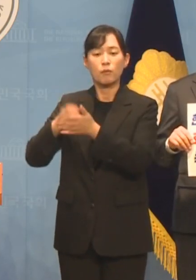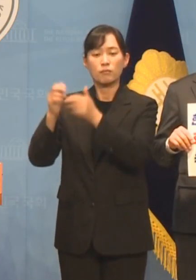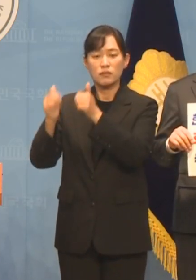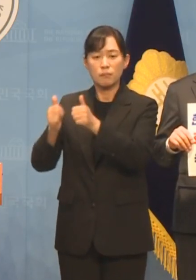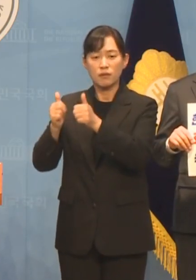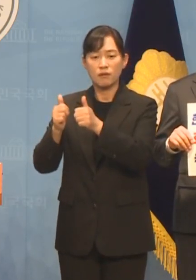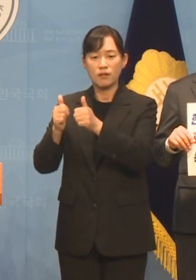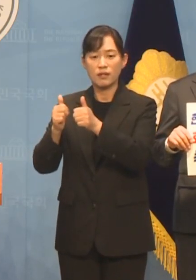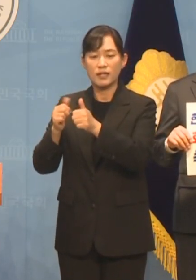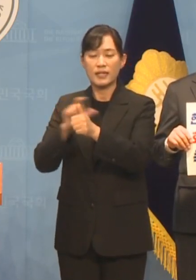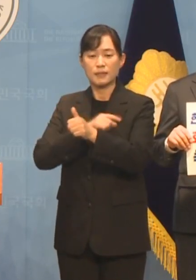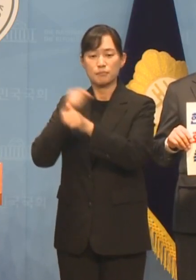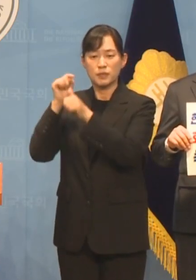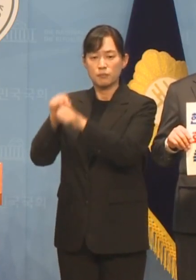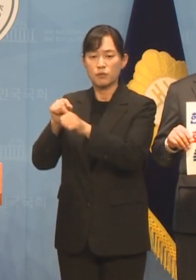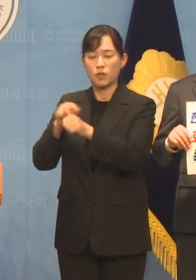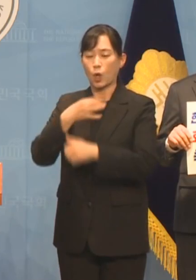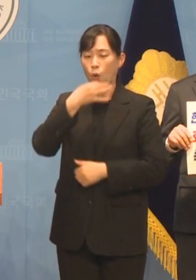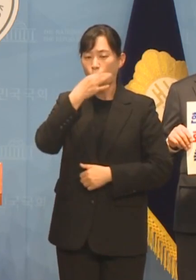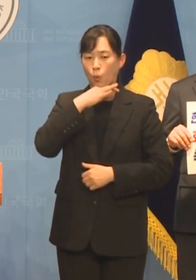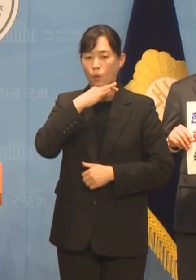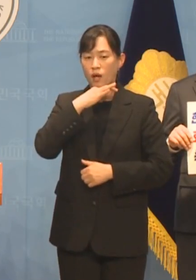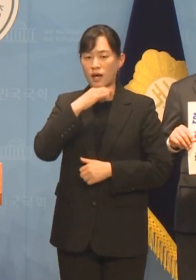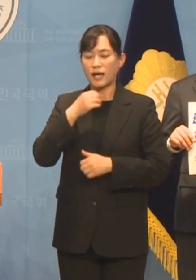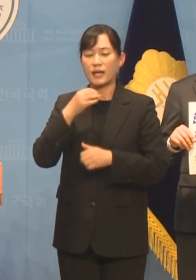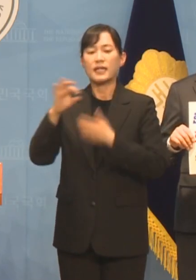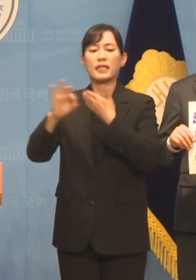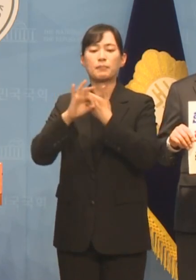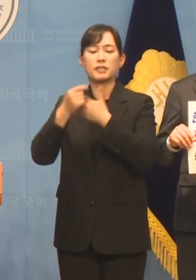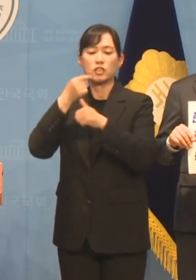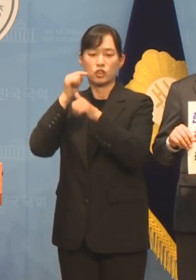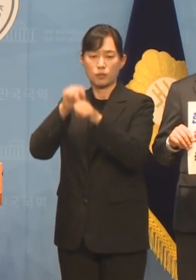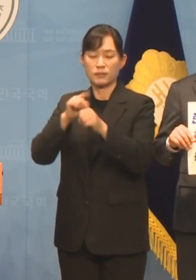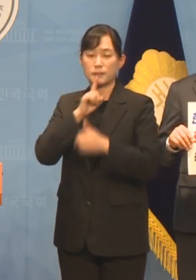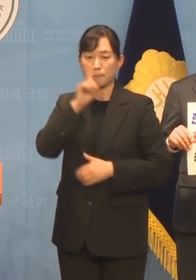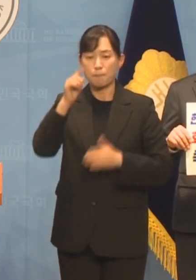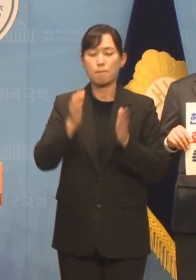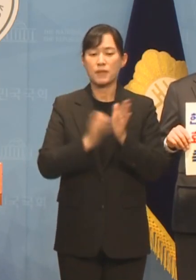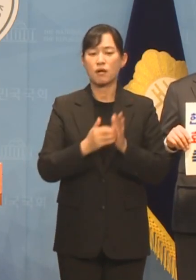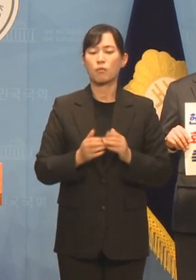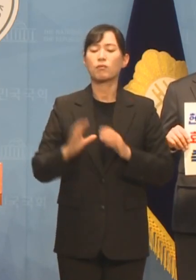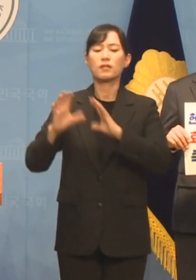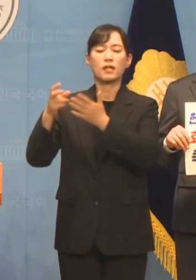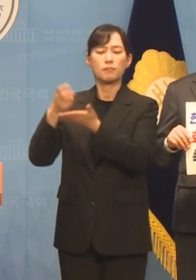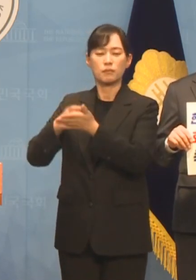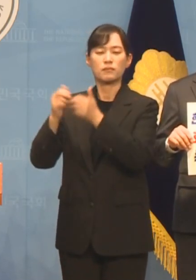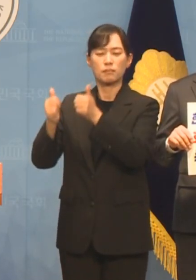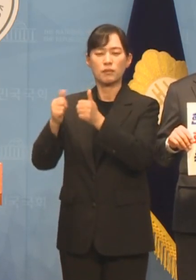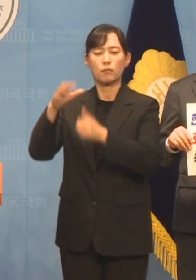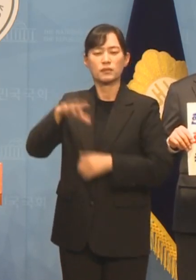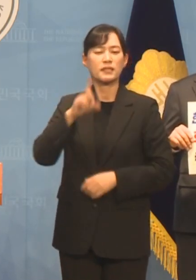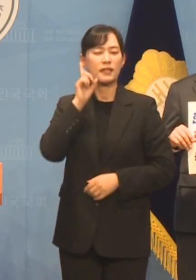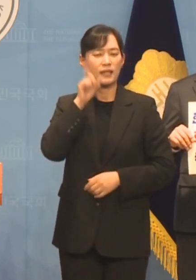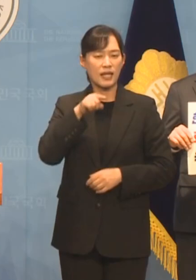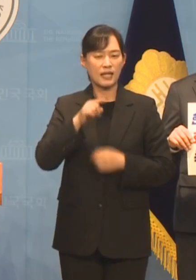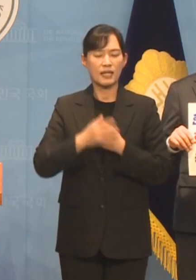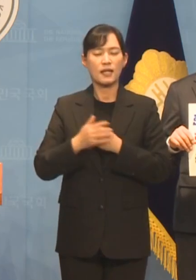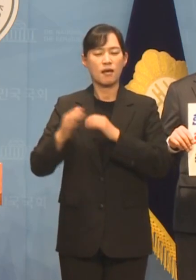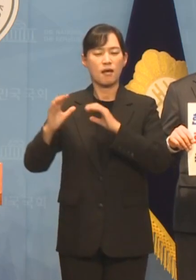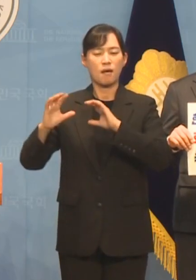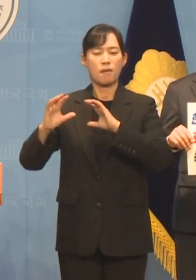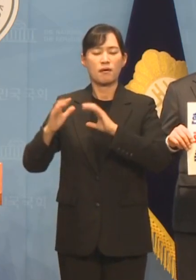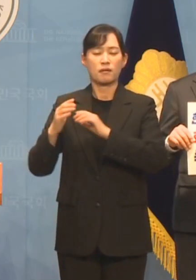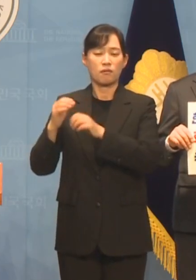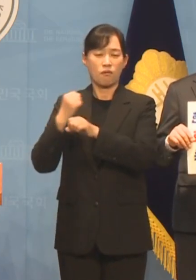헌법재판관 지명, 효력정지 가처분을 신청했고, 헌법재판소는 내일 평의를 한다고